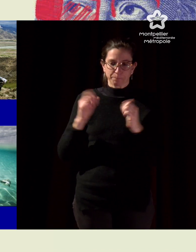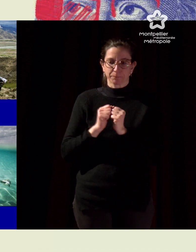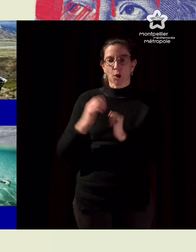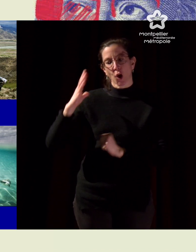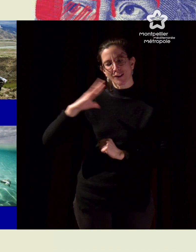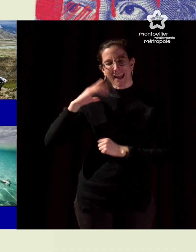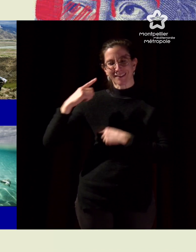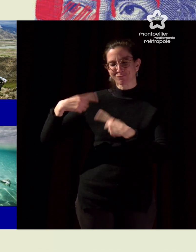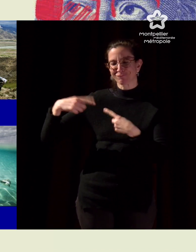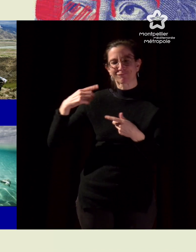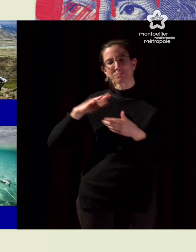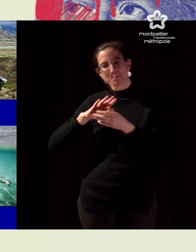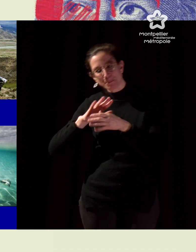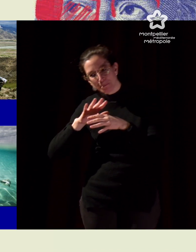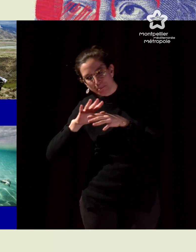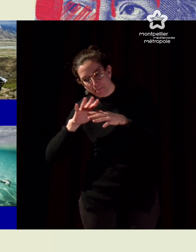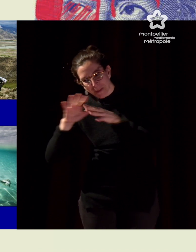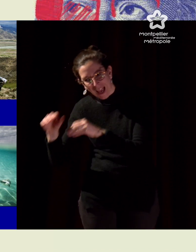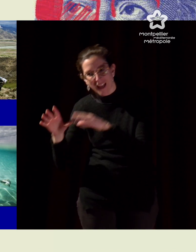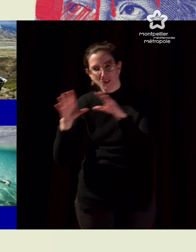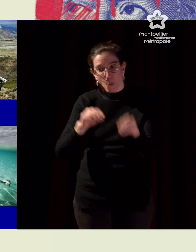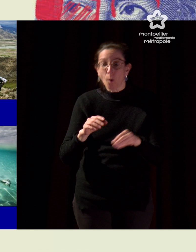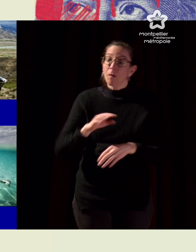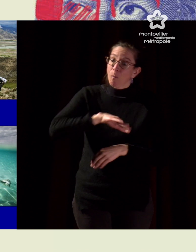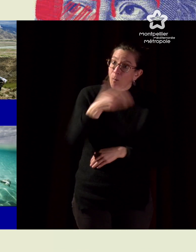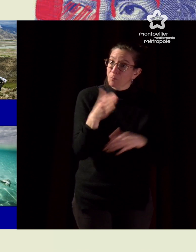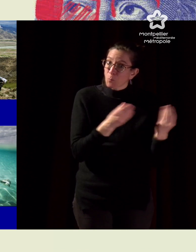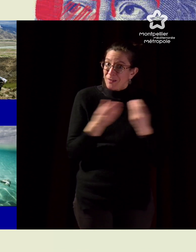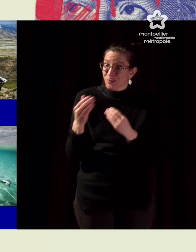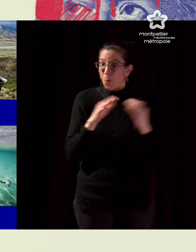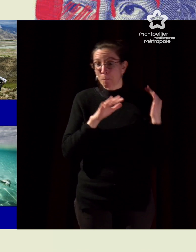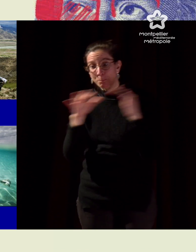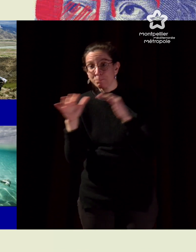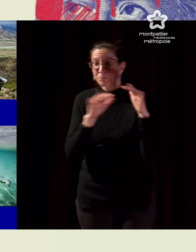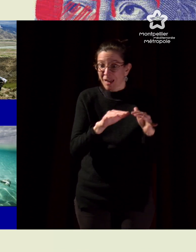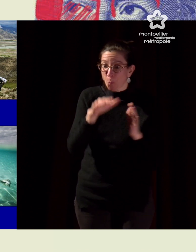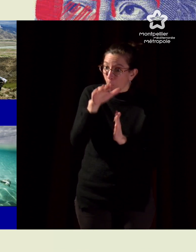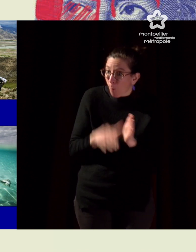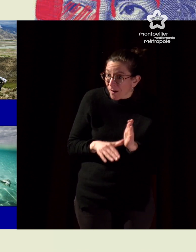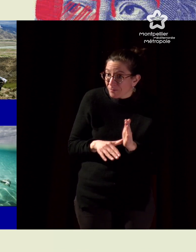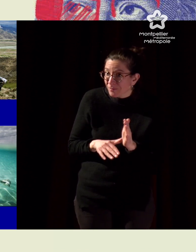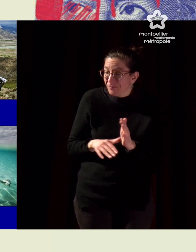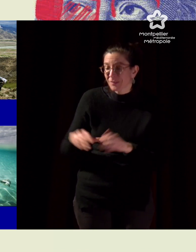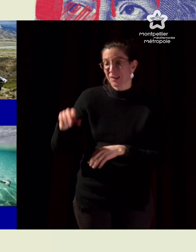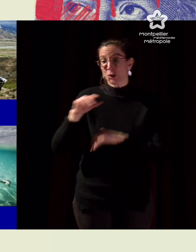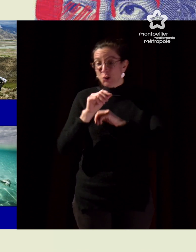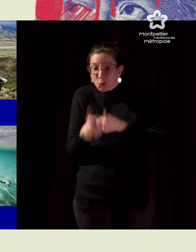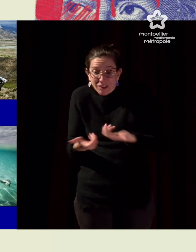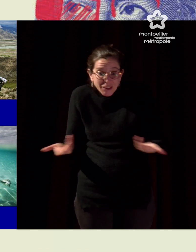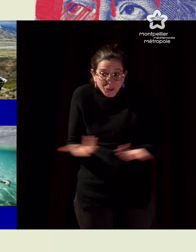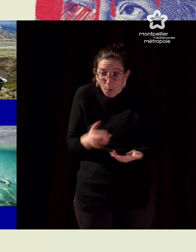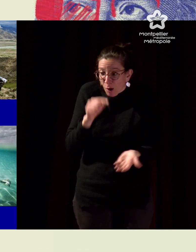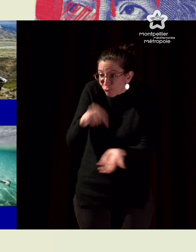qui sont restées sans trop migrer. Pourquoi on sait ça? Parce qu'il y a des adaptations locales bien documentées. Par